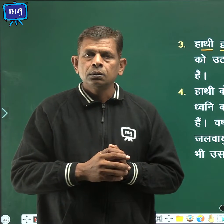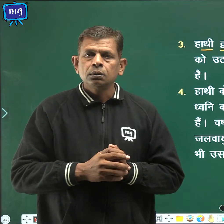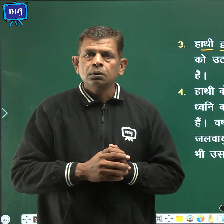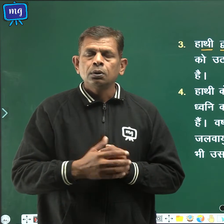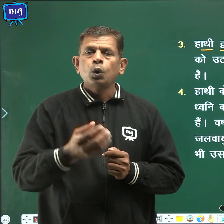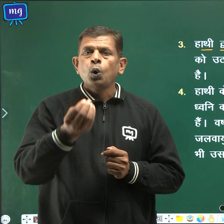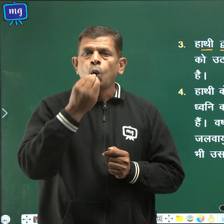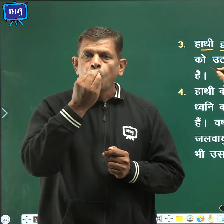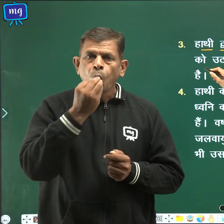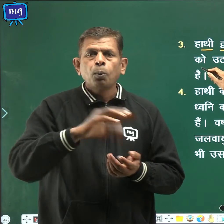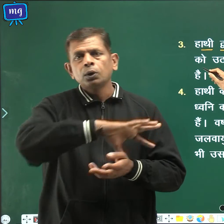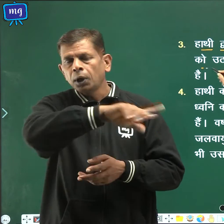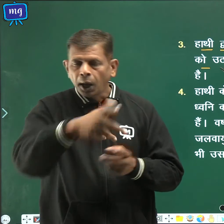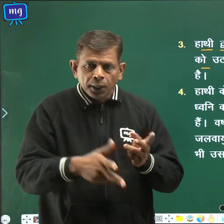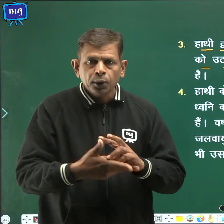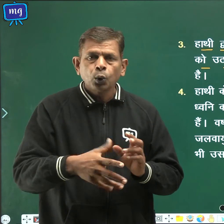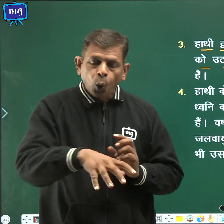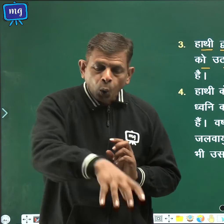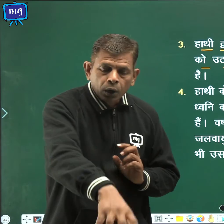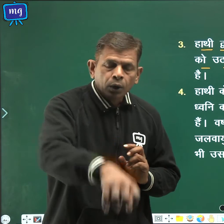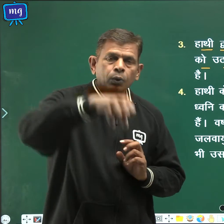भोजन को उठाने के लिए भी